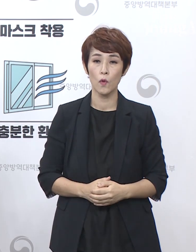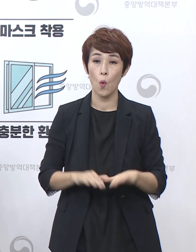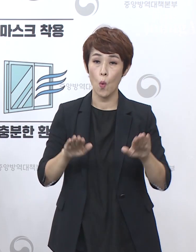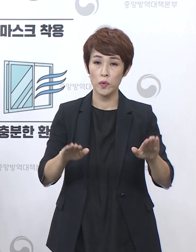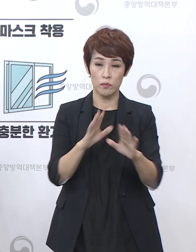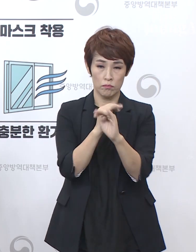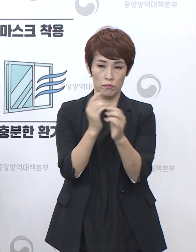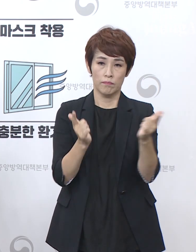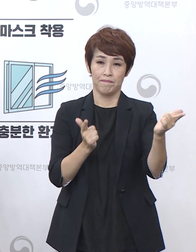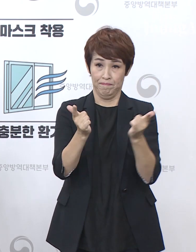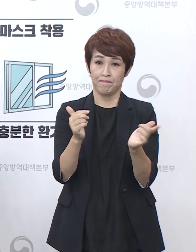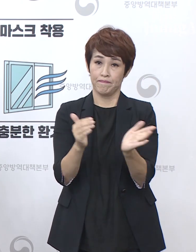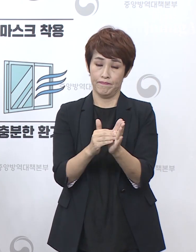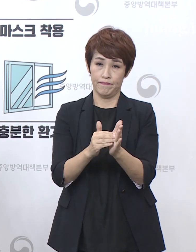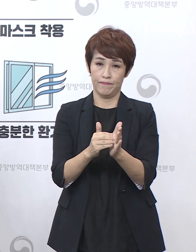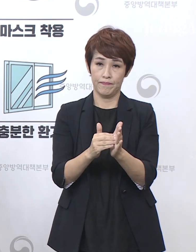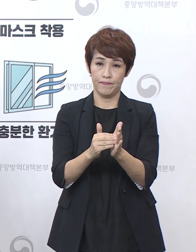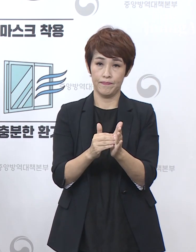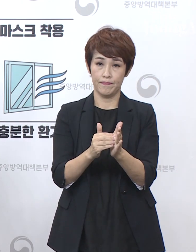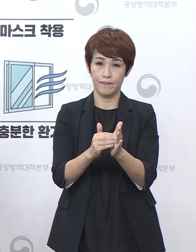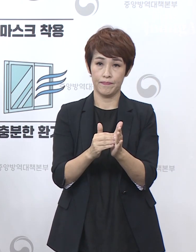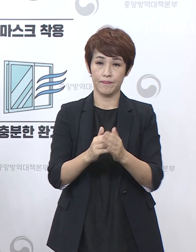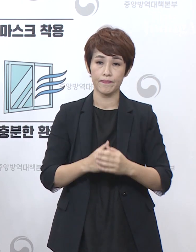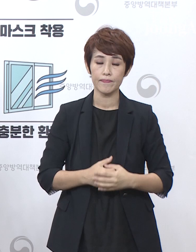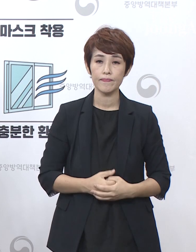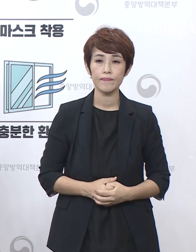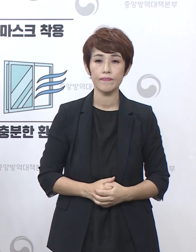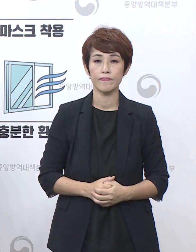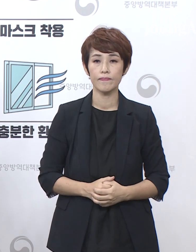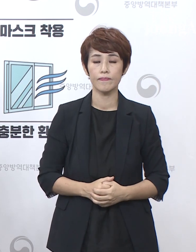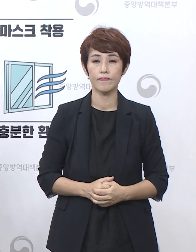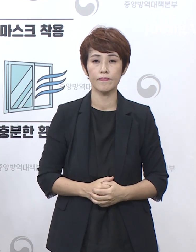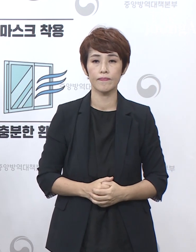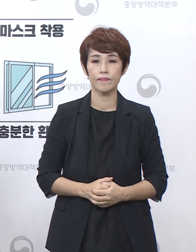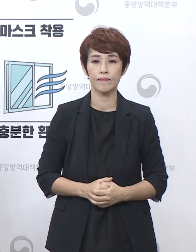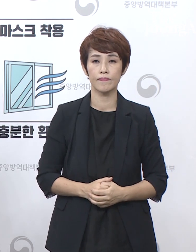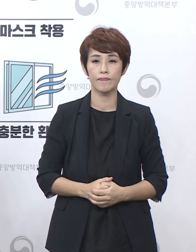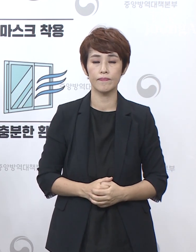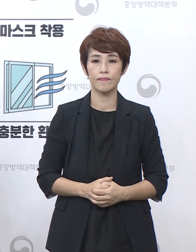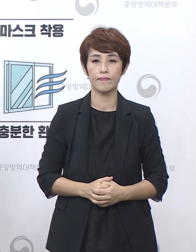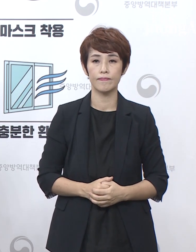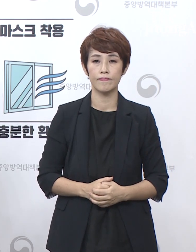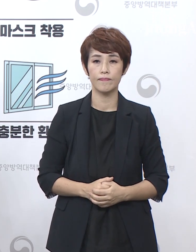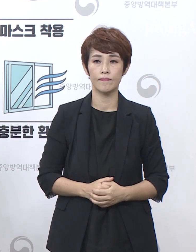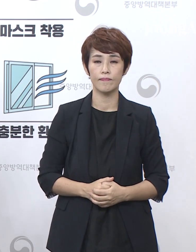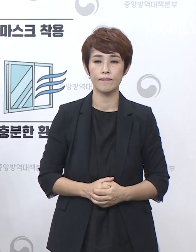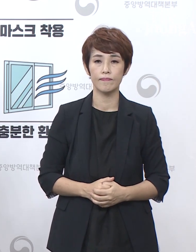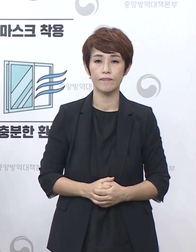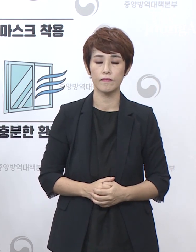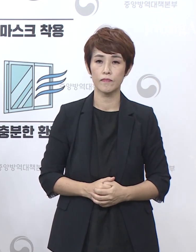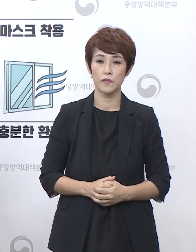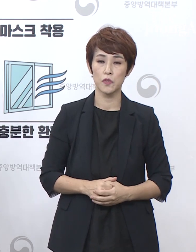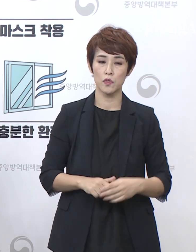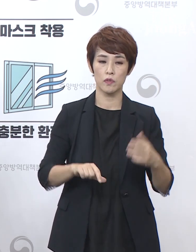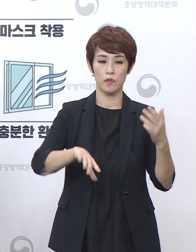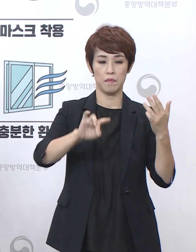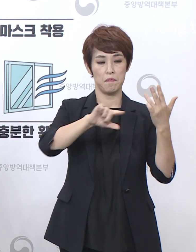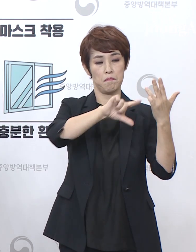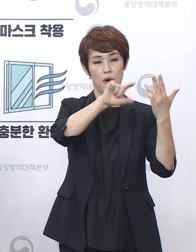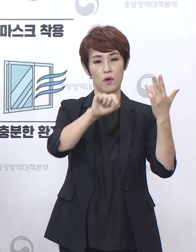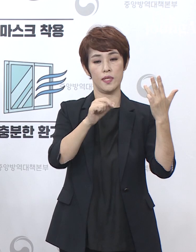좀 조정을 했습니다. 안내를 드렸지만 예방접종의 일정이 당초에 8월